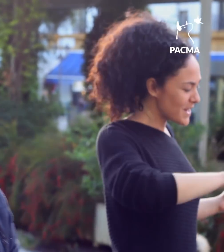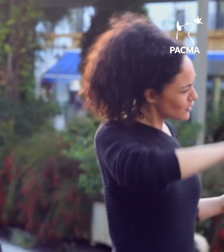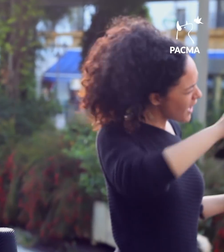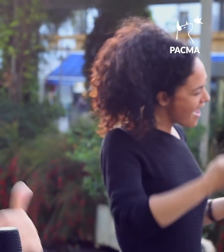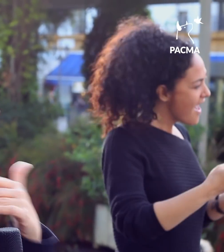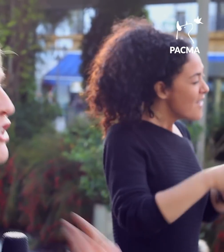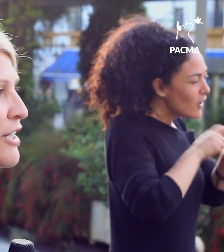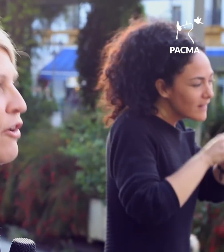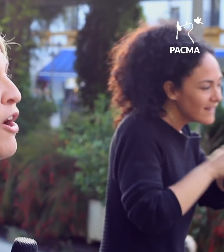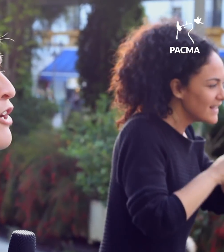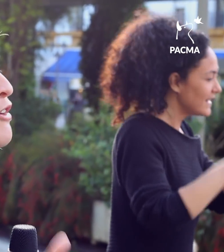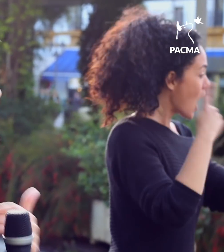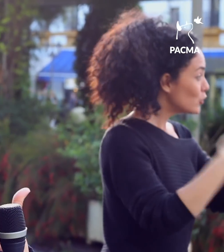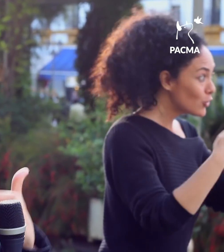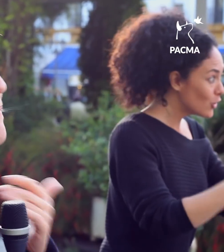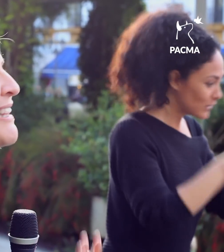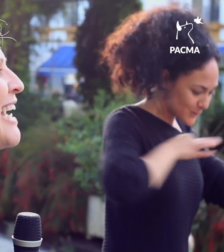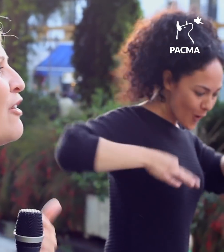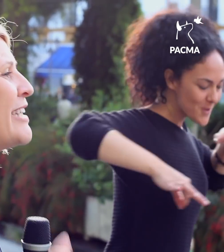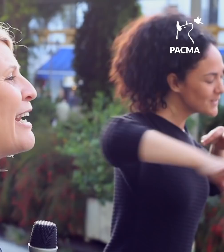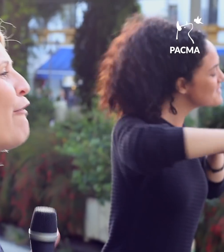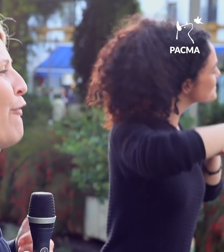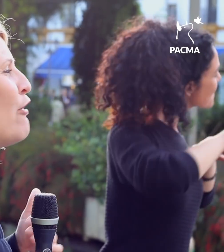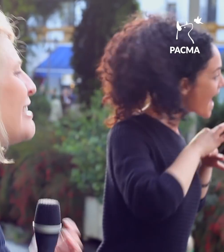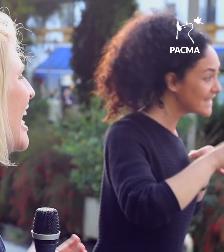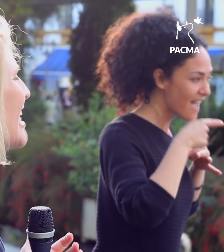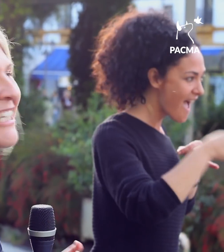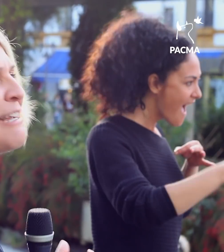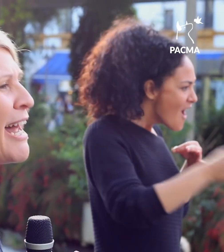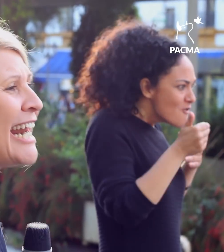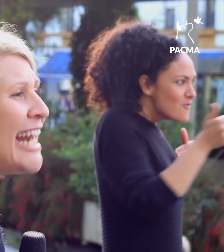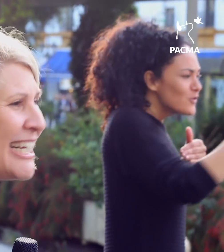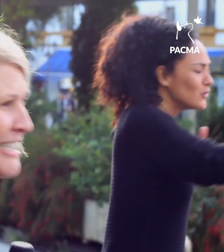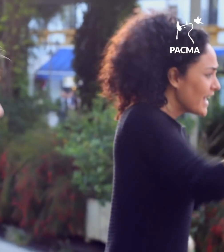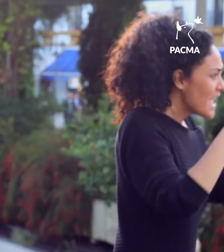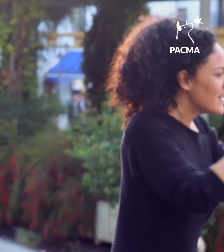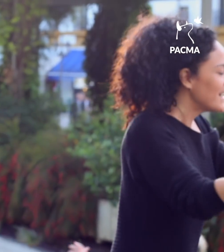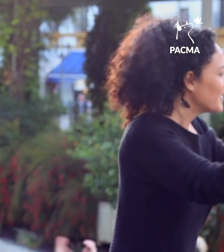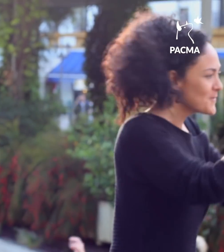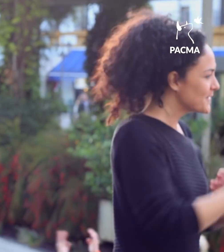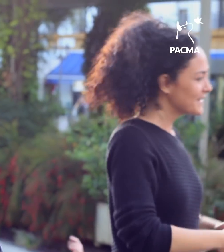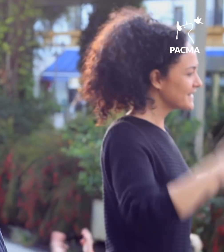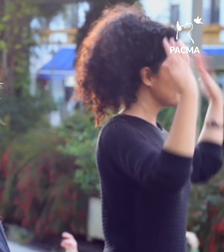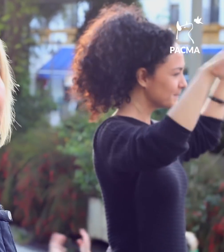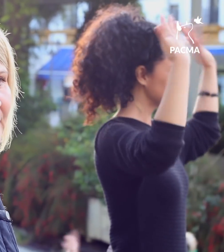otra raza o de otro sexo? Nuestra empatía no tiene fronteras ni barreras.